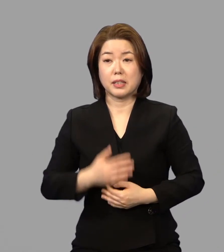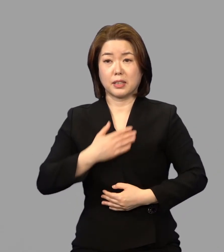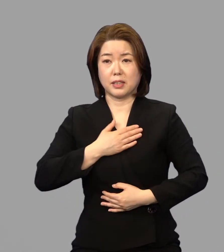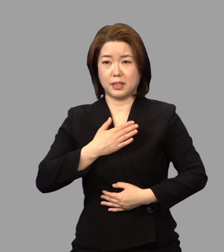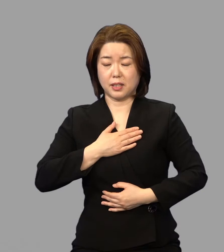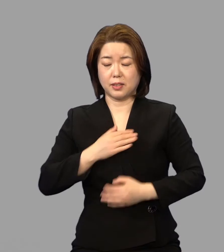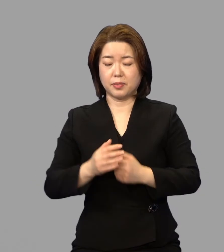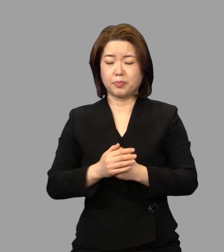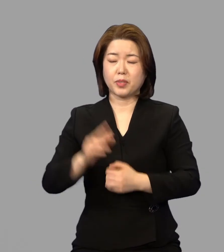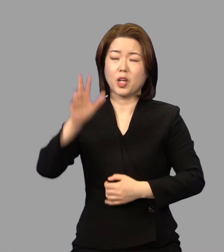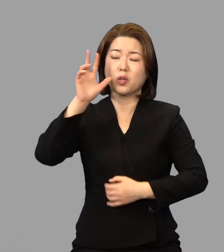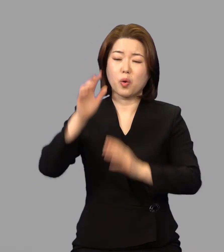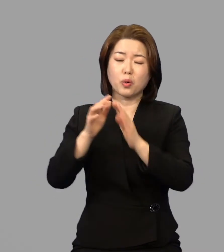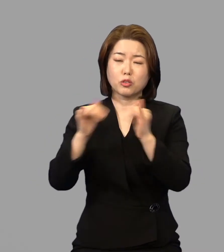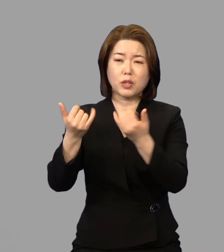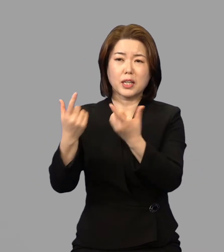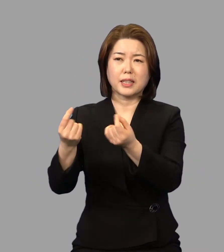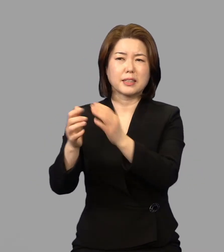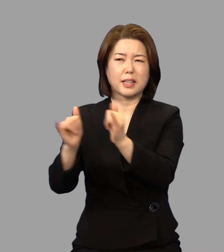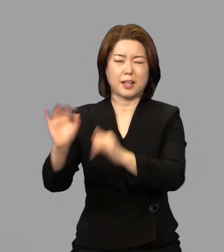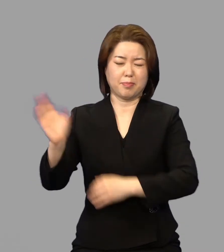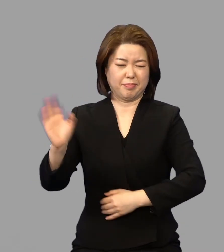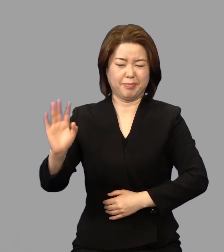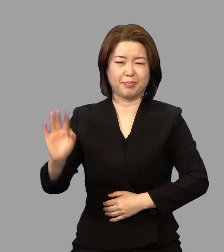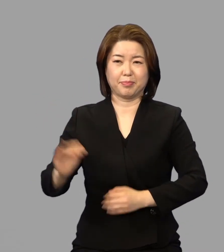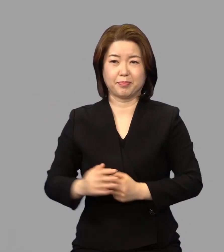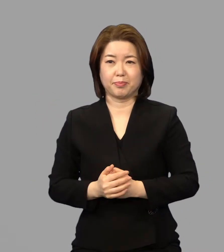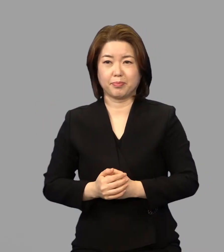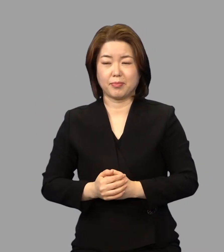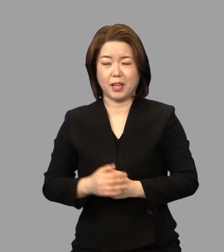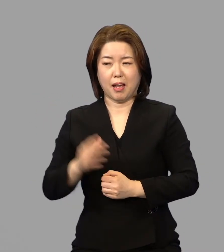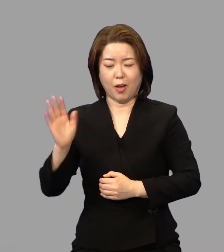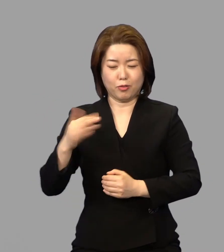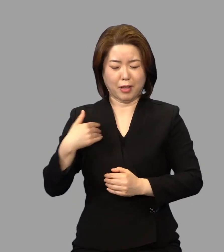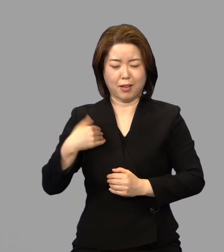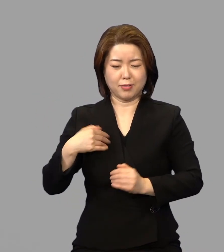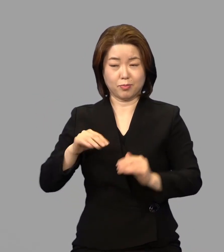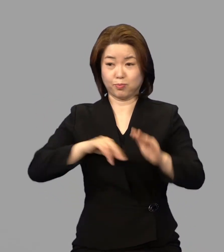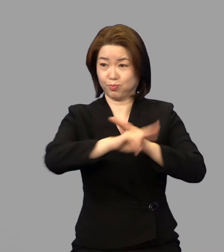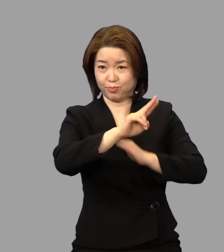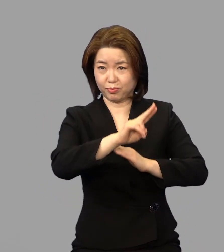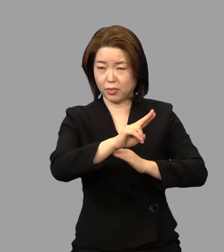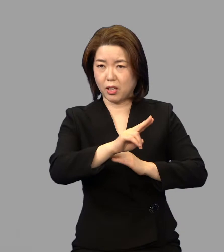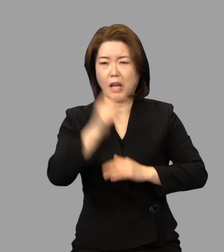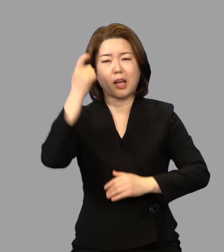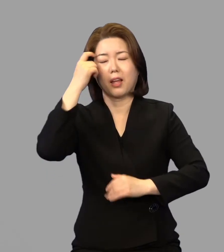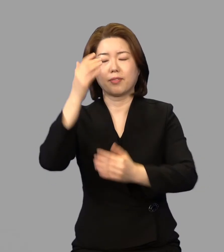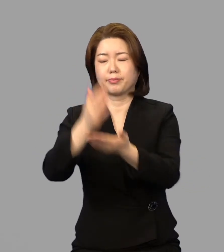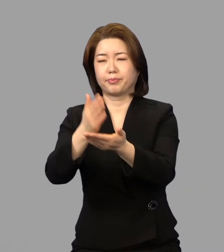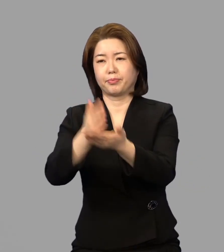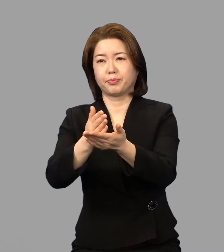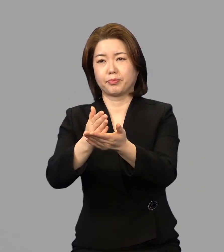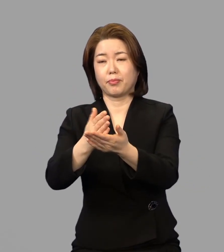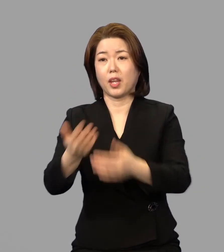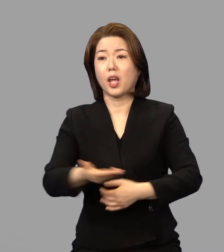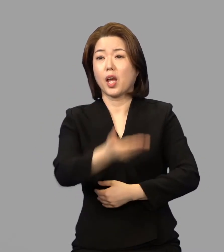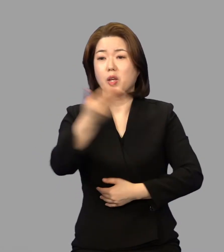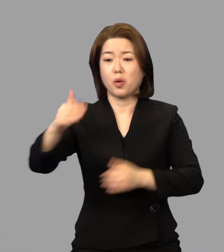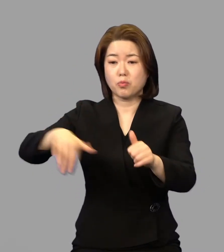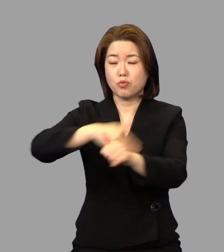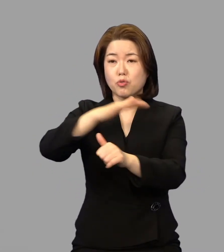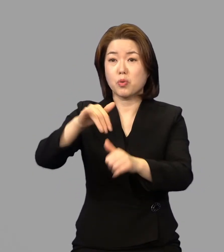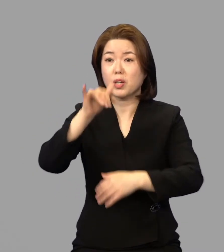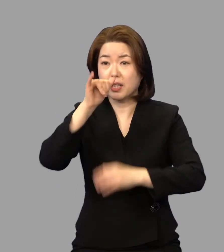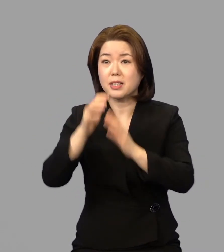나는 여호수아 같은 사람 아닙니다. 그렇게 피해갈 생각하지 마세요. 여러분 주변에 있는